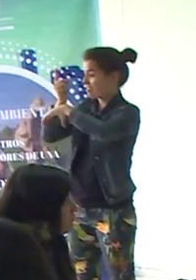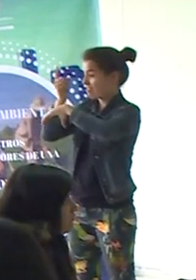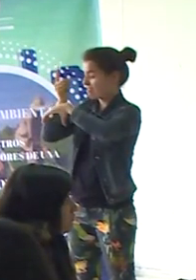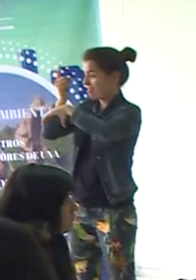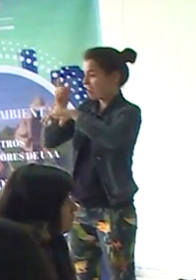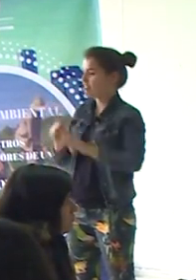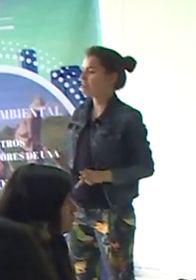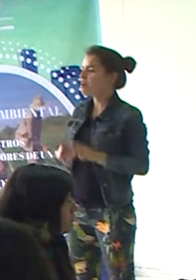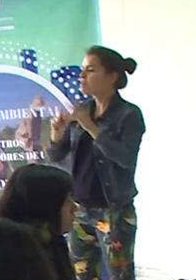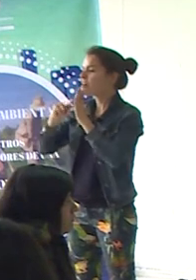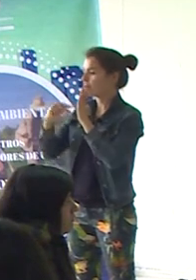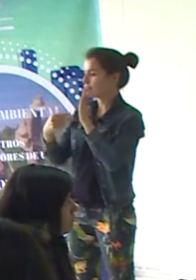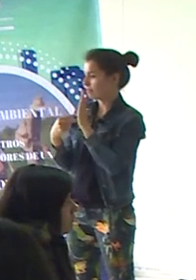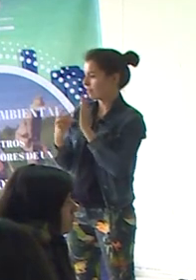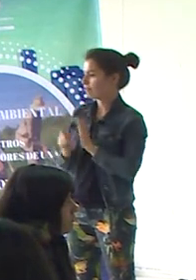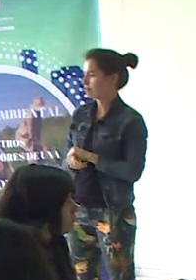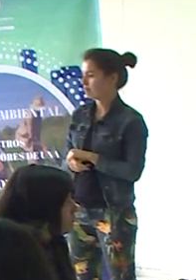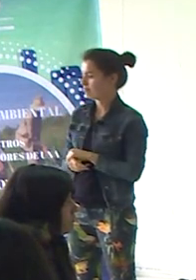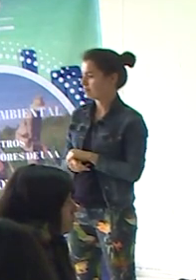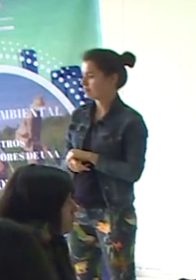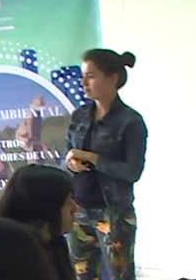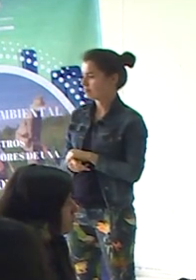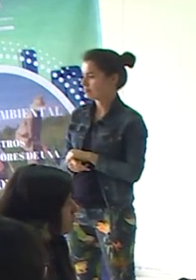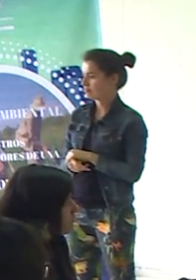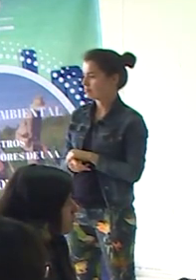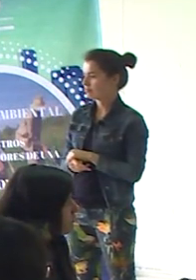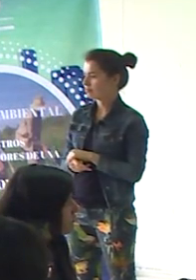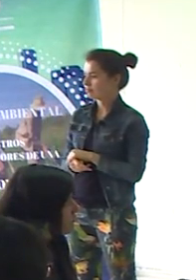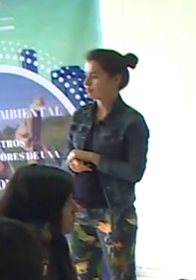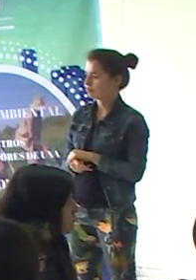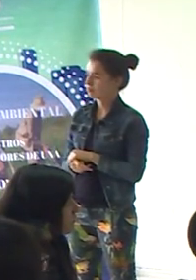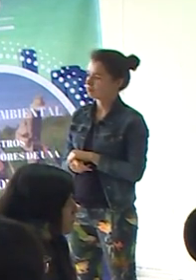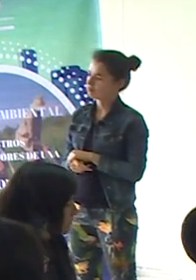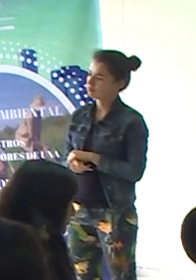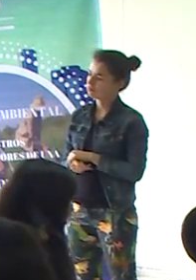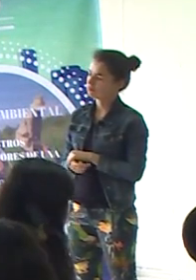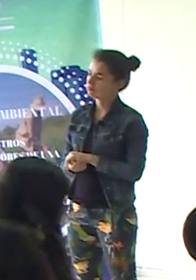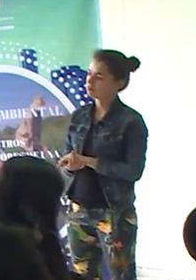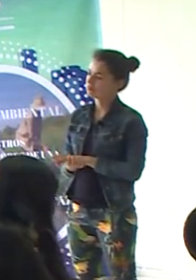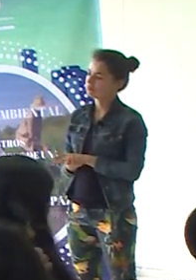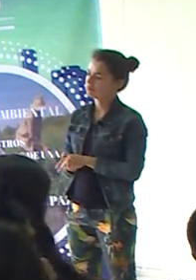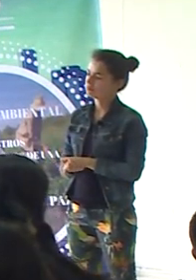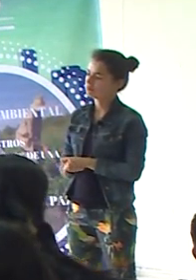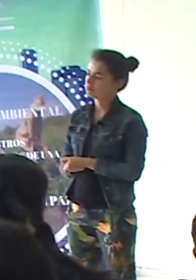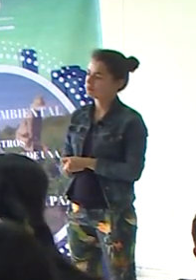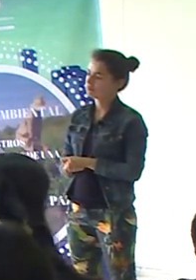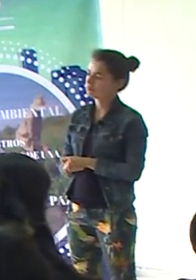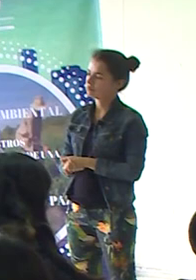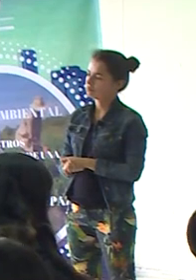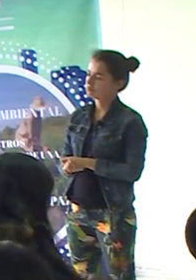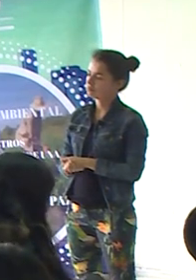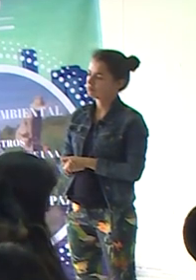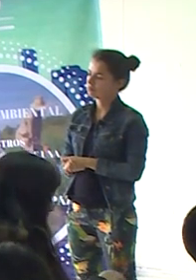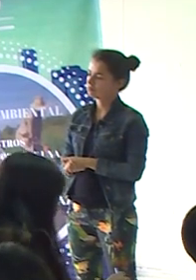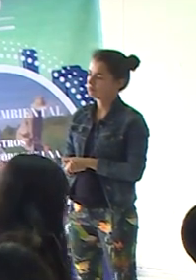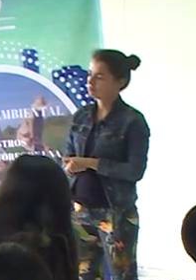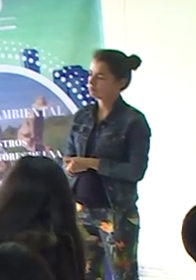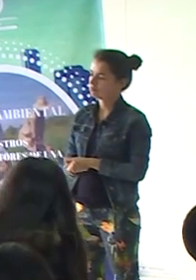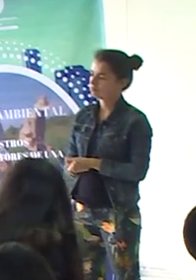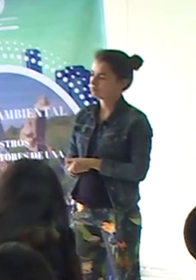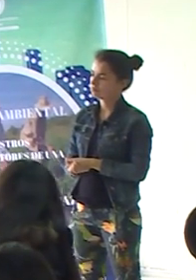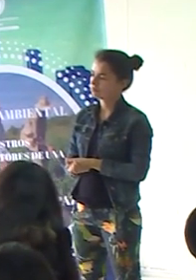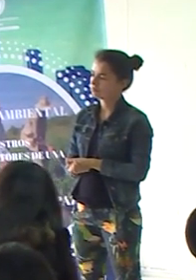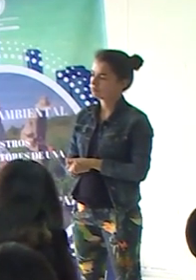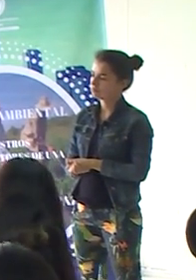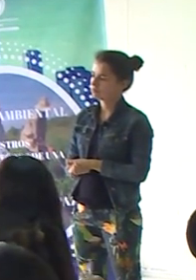pidan la guía a nosotros y se desplacen al edificio pe que está donde está la feria d de iniciativas